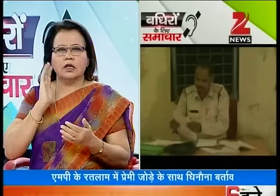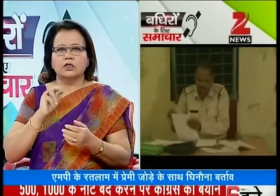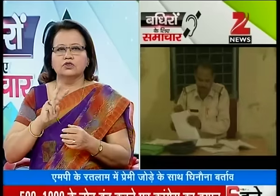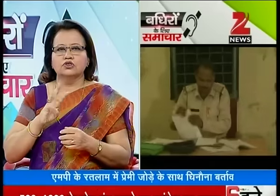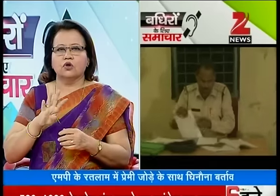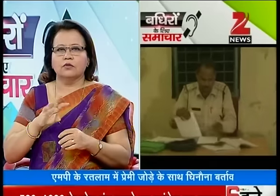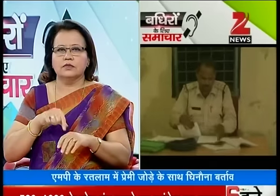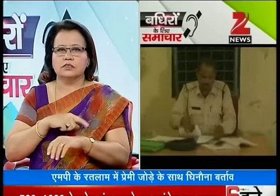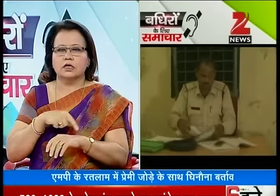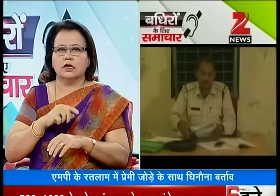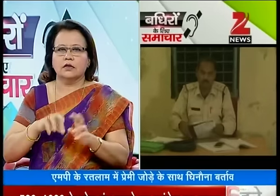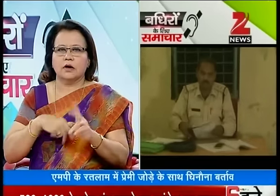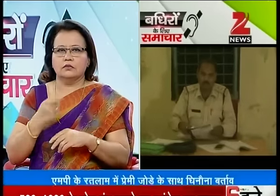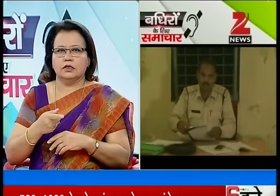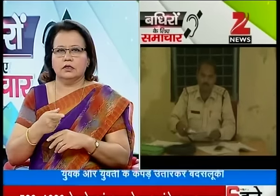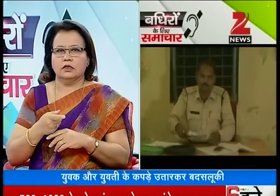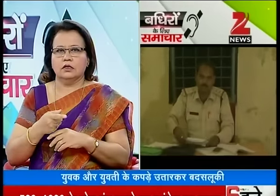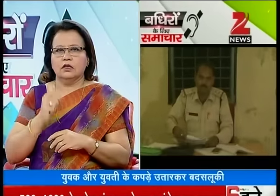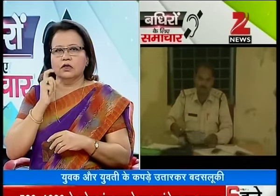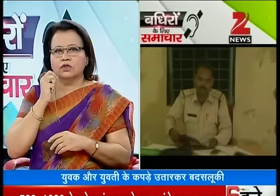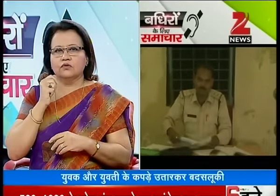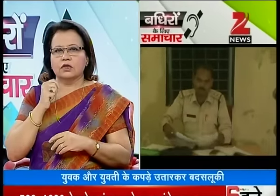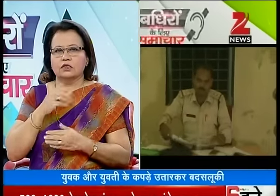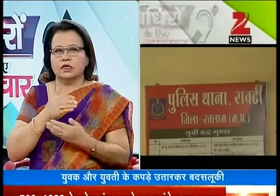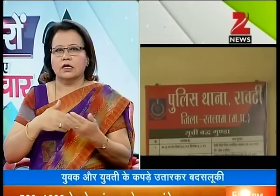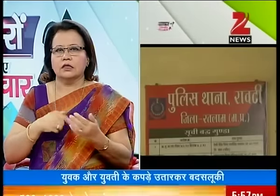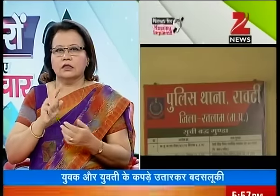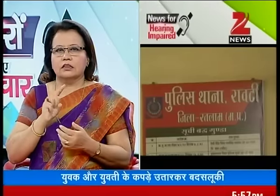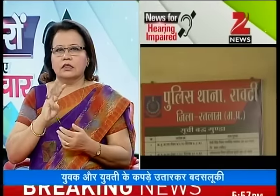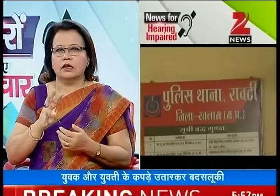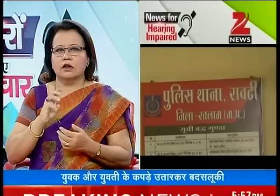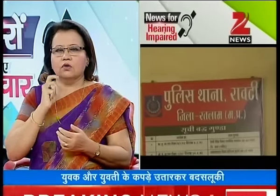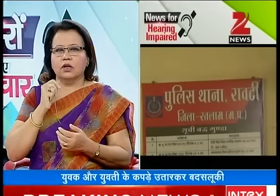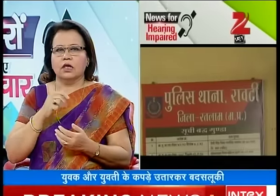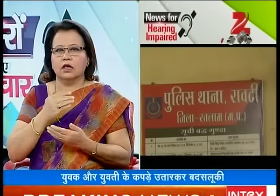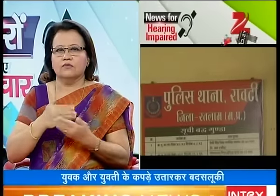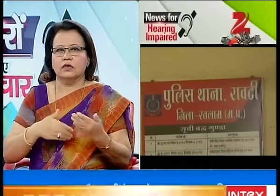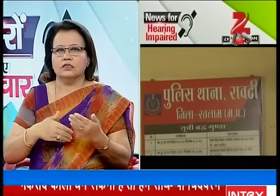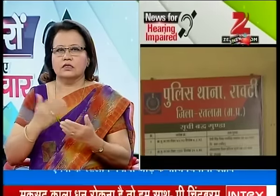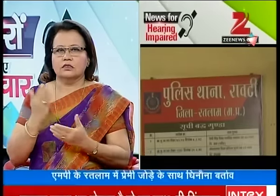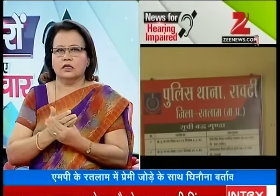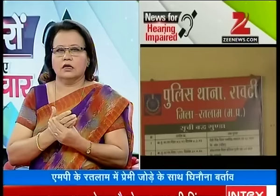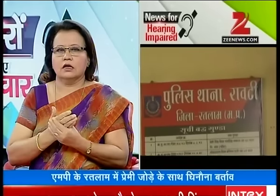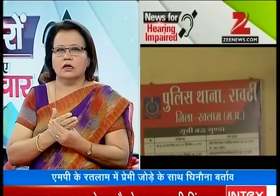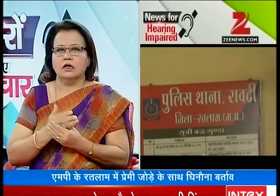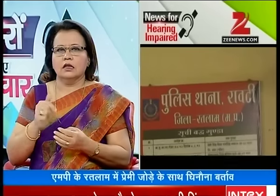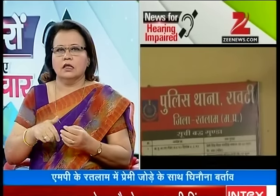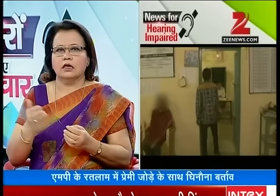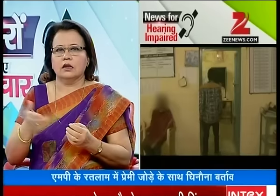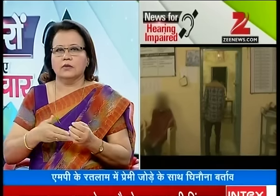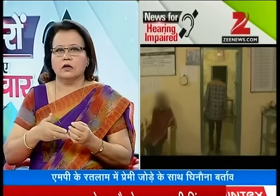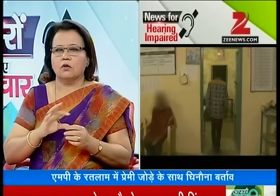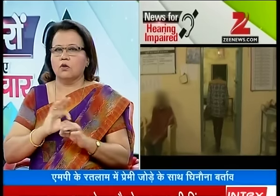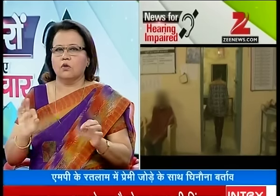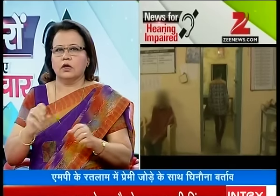इस मामले की भनक 24 घंटे बाद मिली। पीड़ित युवक की शिकायत पर 13 लोगों के खिलाफ केस दर्ज किया गया